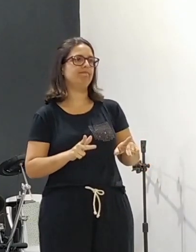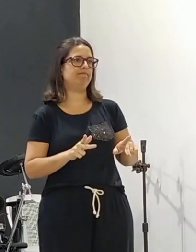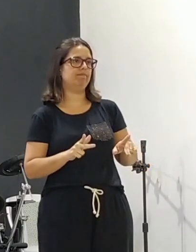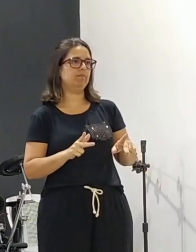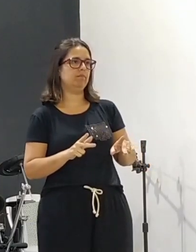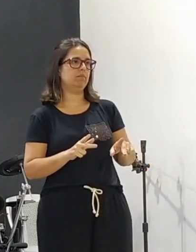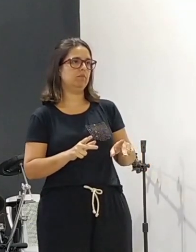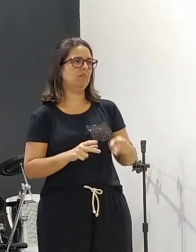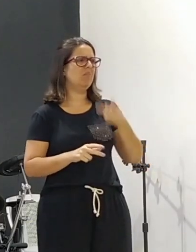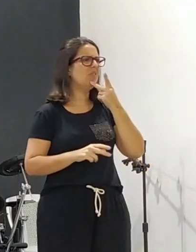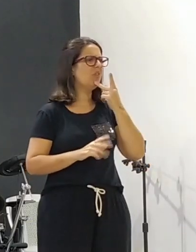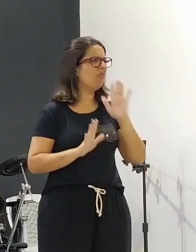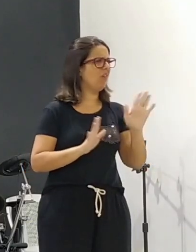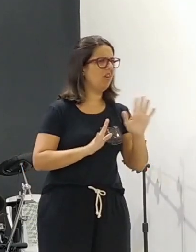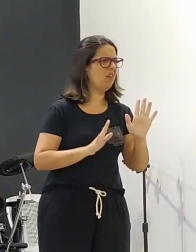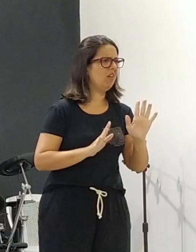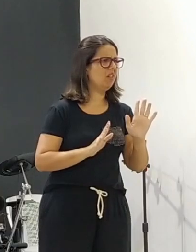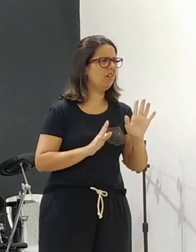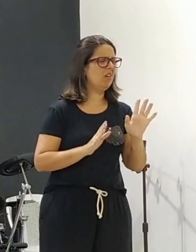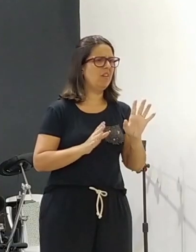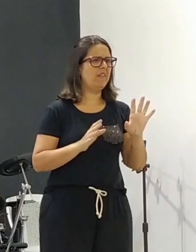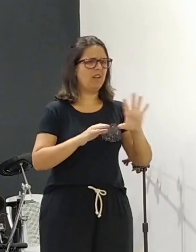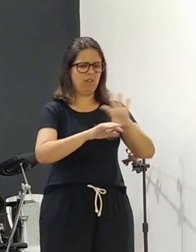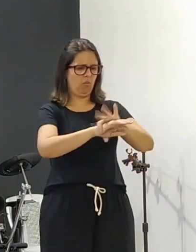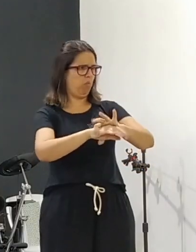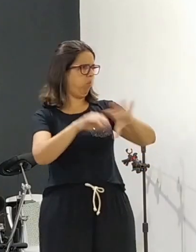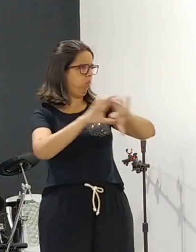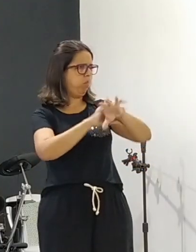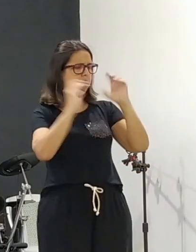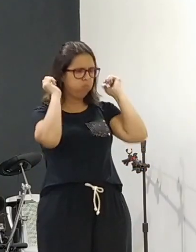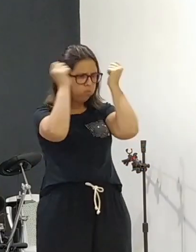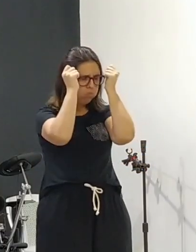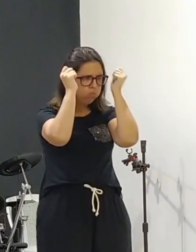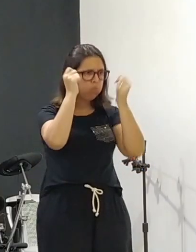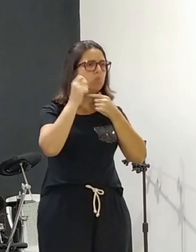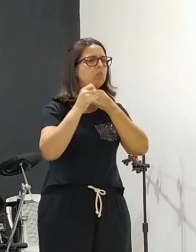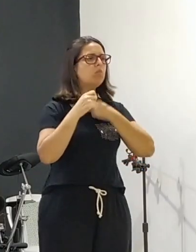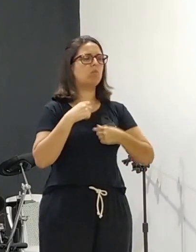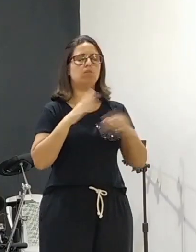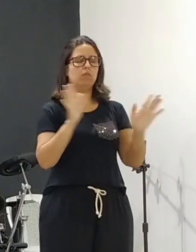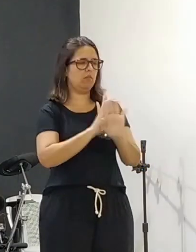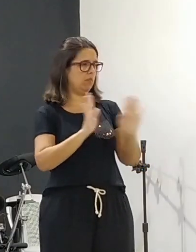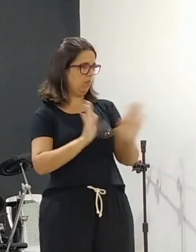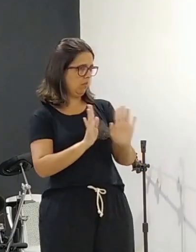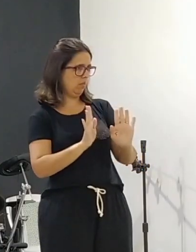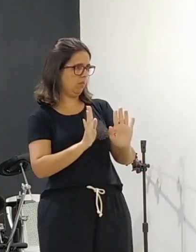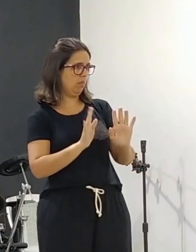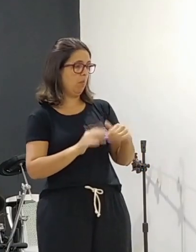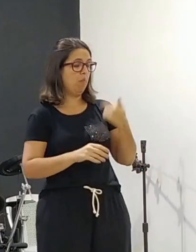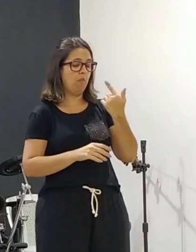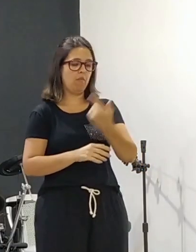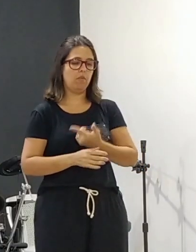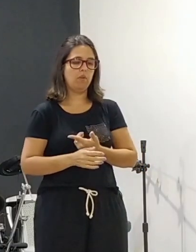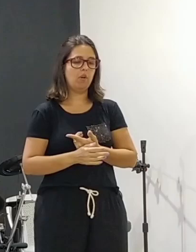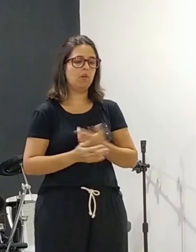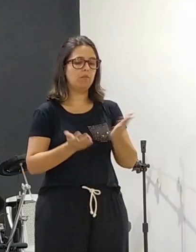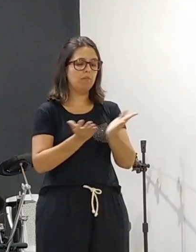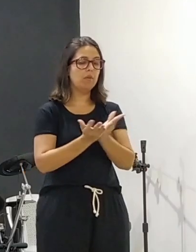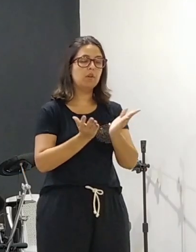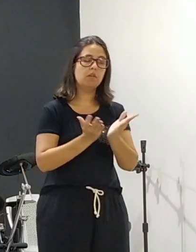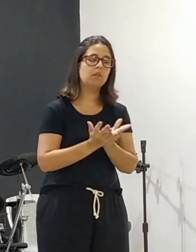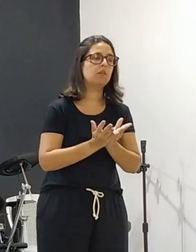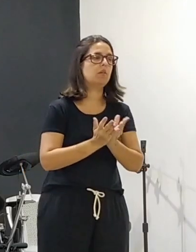Não estou falando para ninguém aqui andar de burca, os homens andar tudo de gravata na rua, mas nós temos que ter um